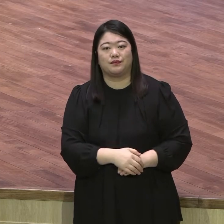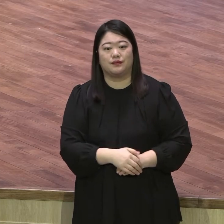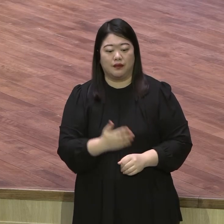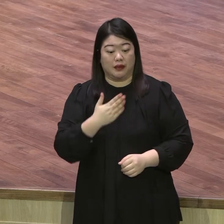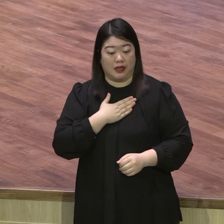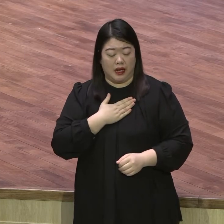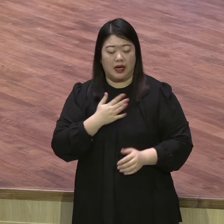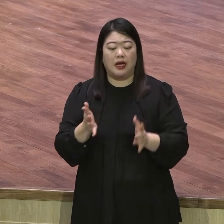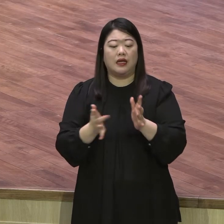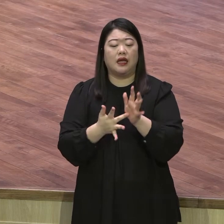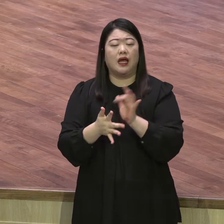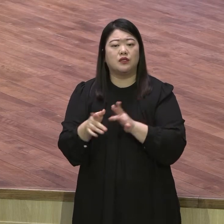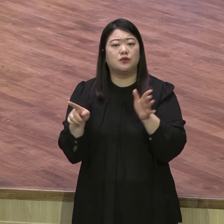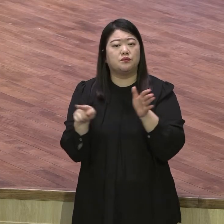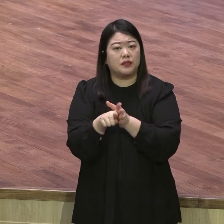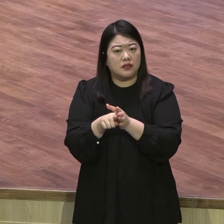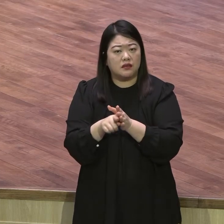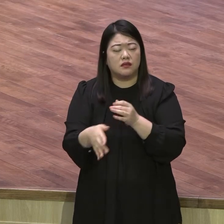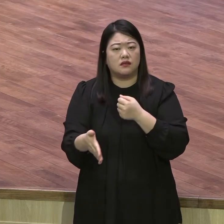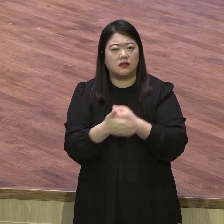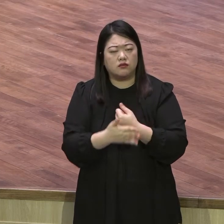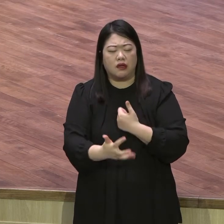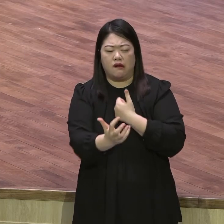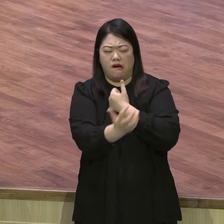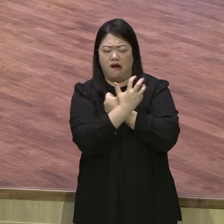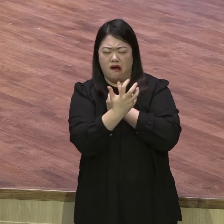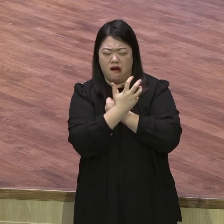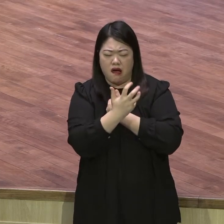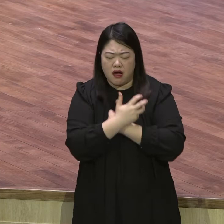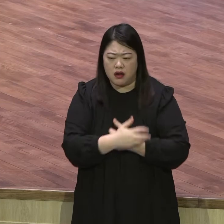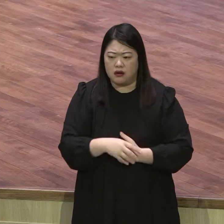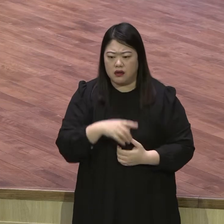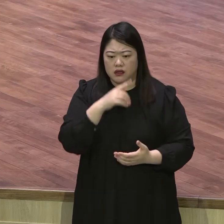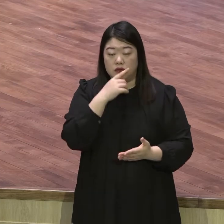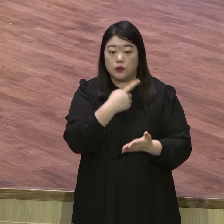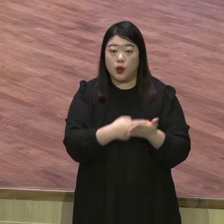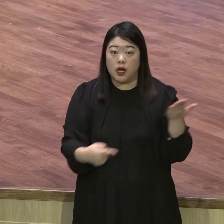핍박을 받고 욕을 얻어먹고 손해를 본다.